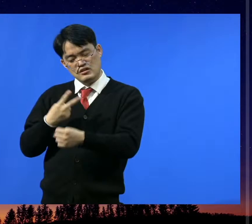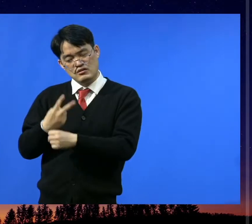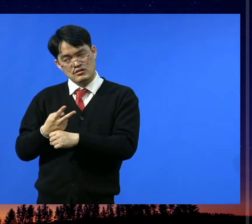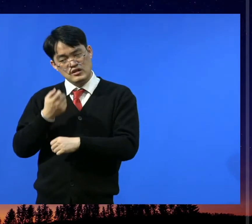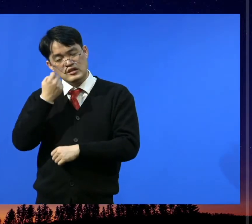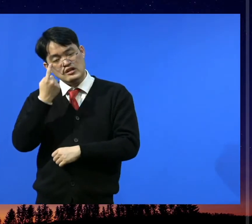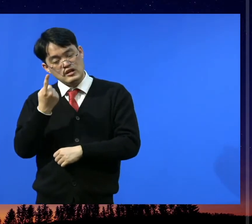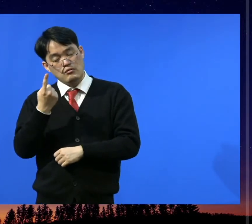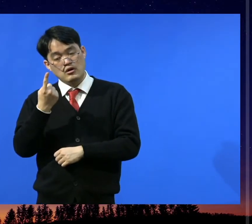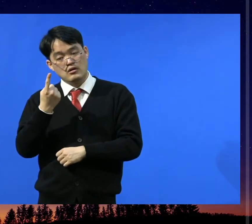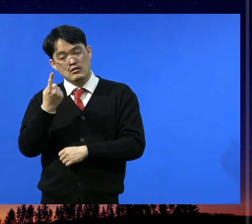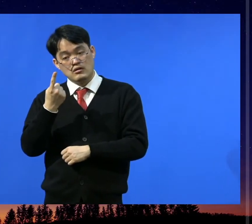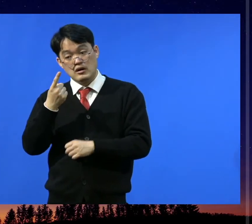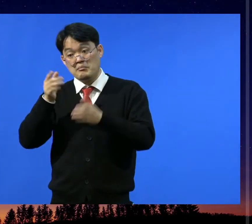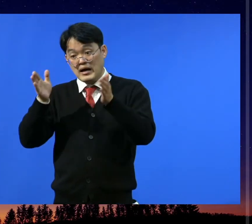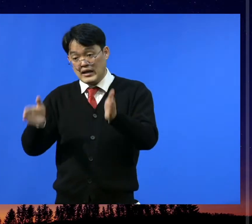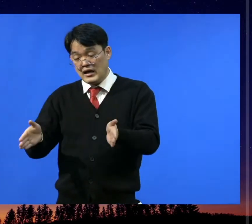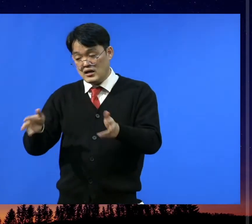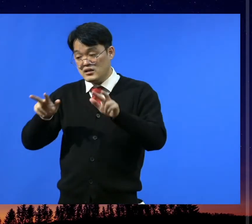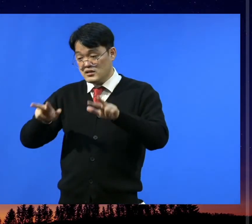만에 지금 풀었다며요.